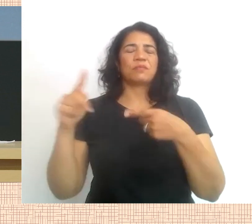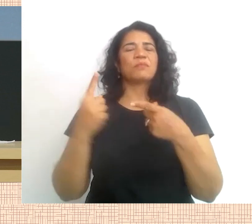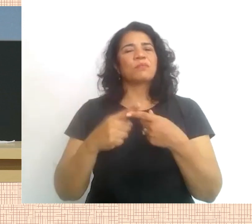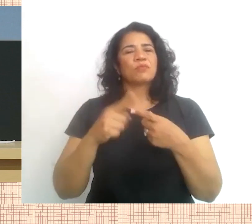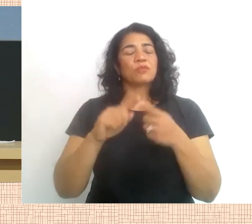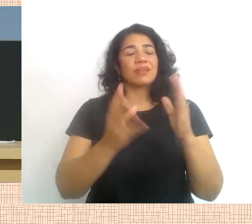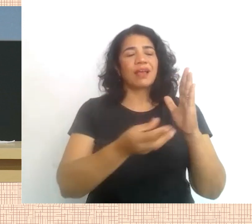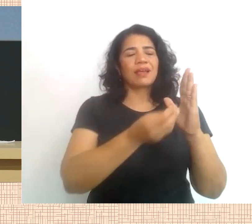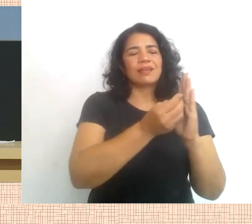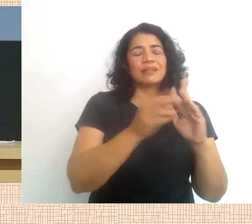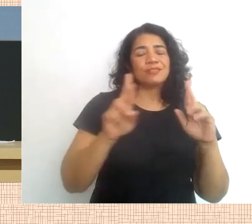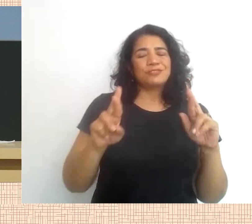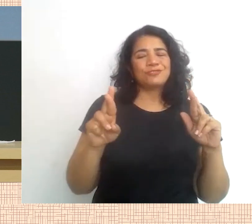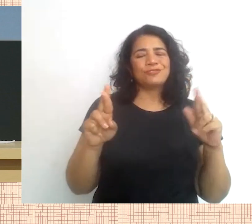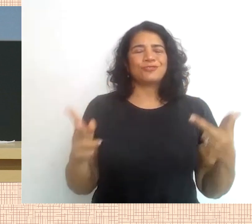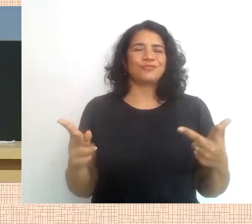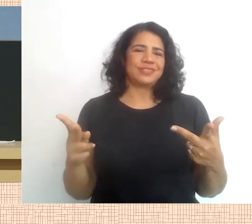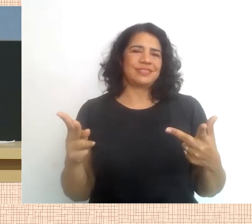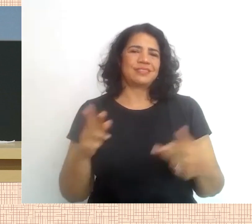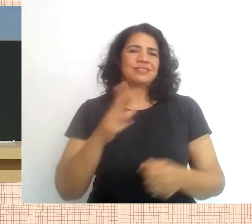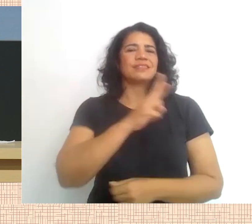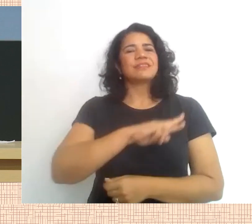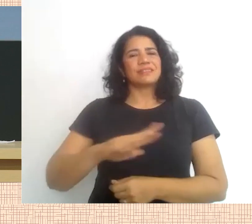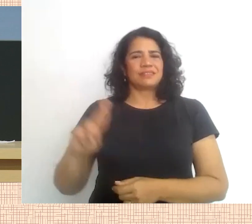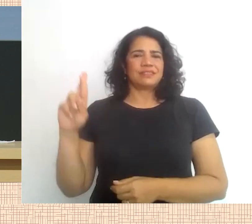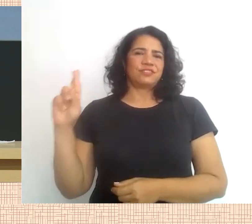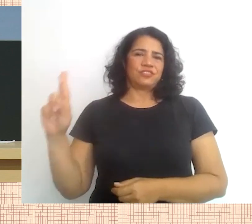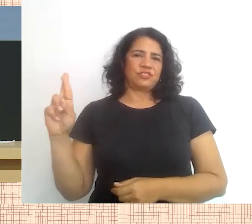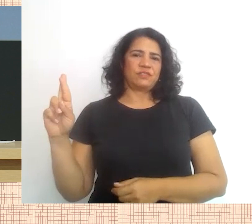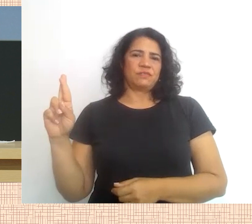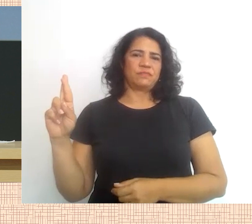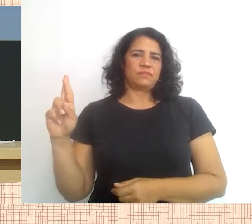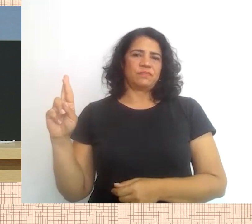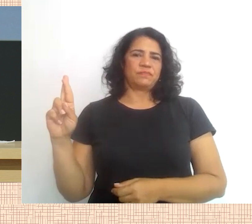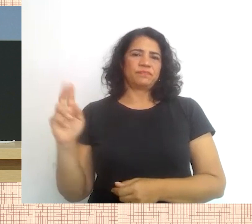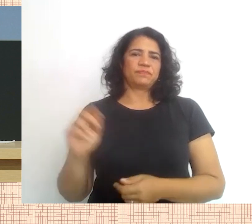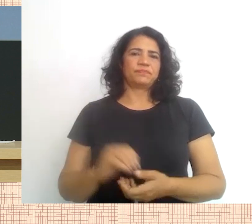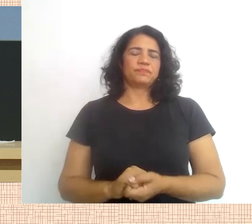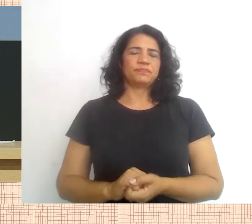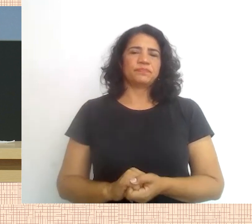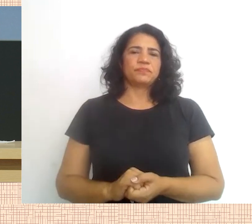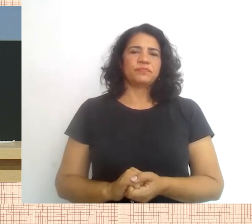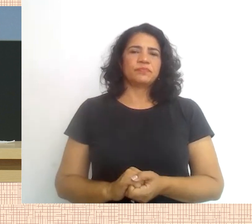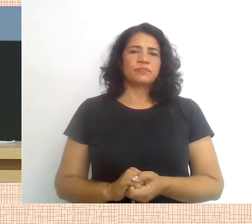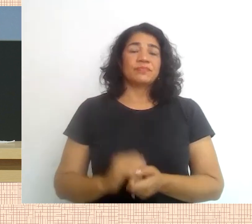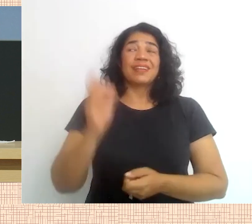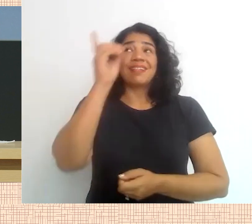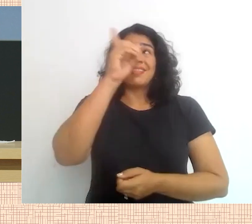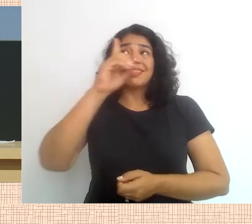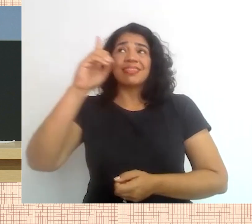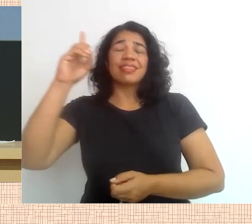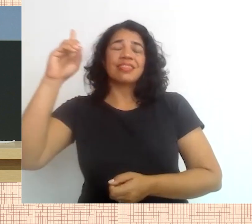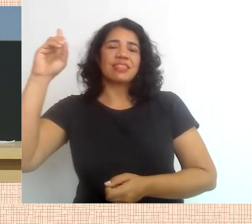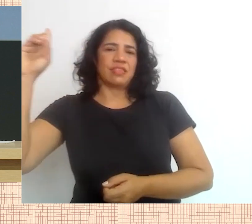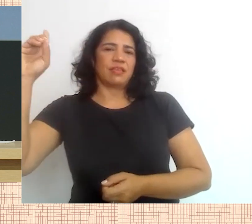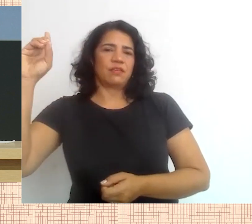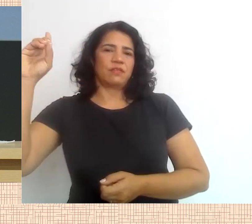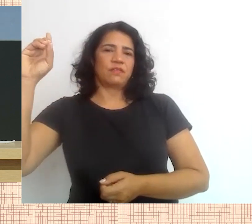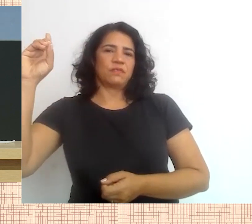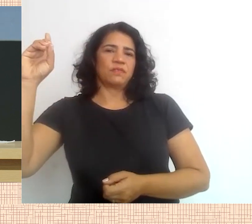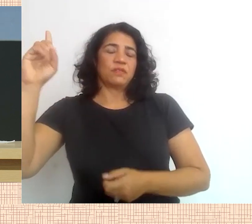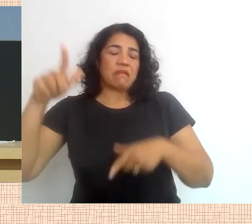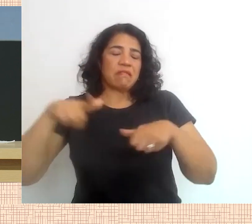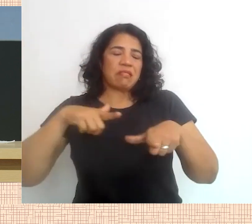dela a nível de Deus, não da organização humana. A igreja, irmãos, é uma